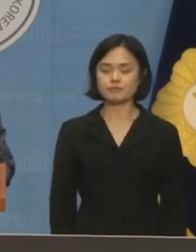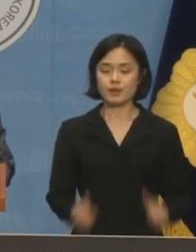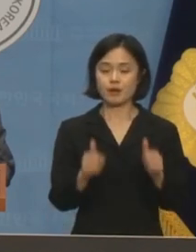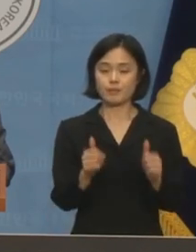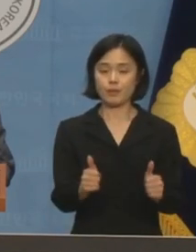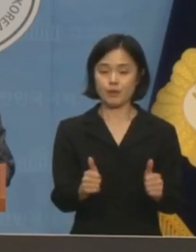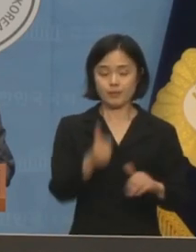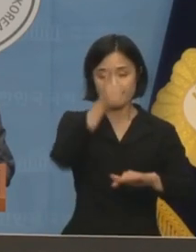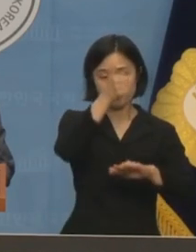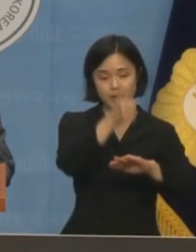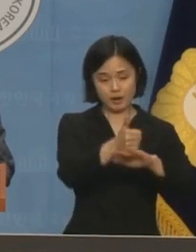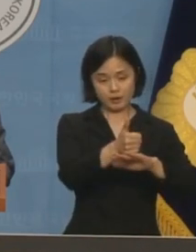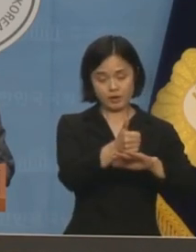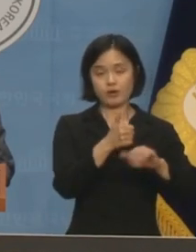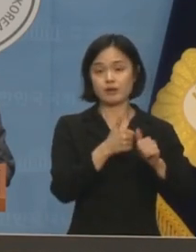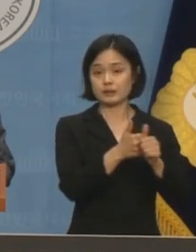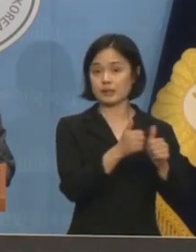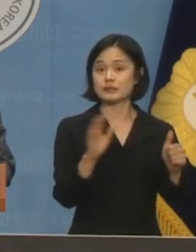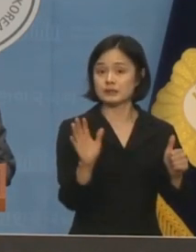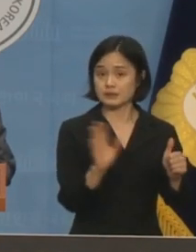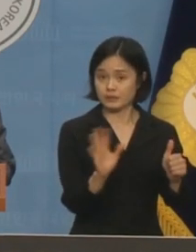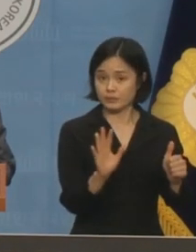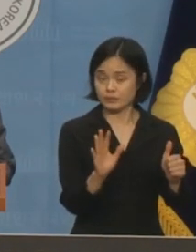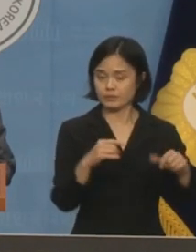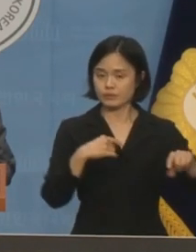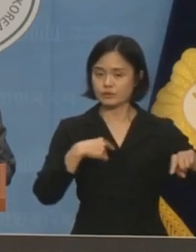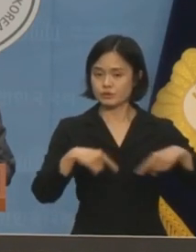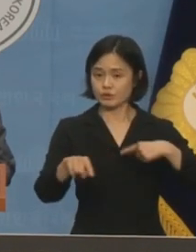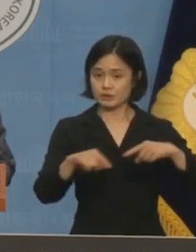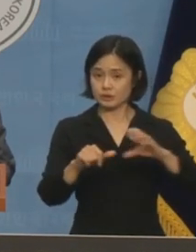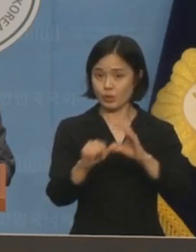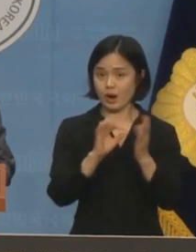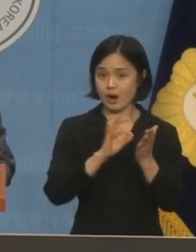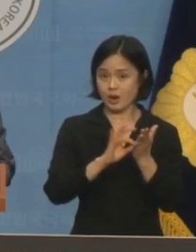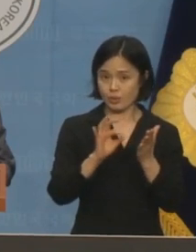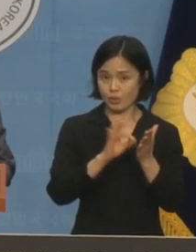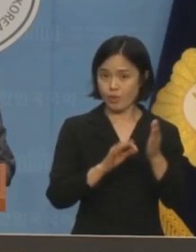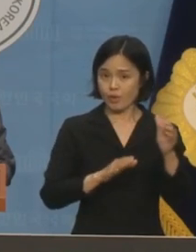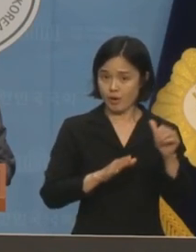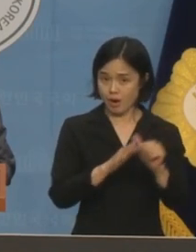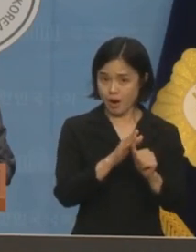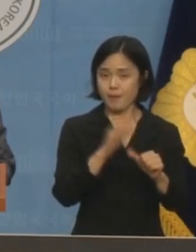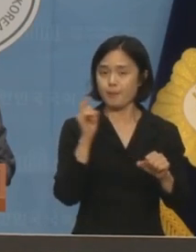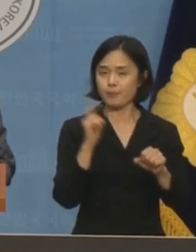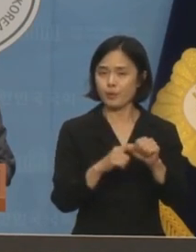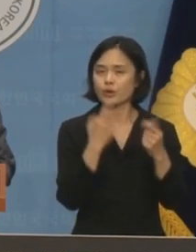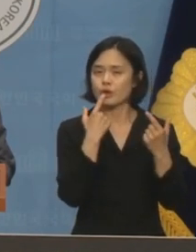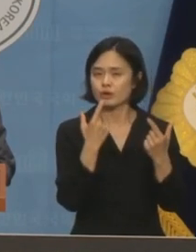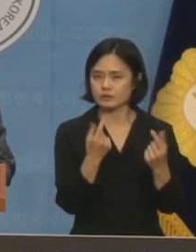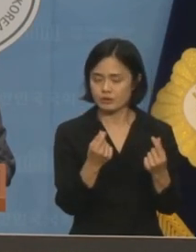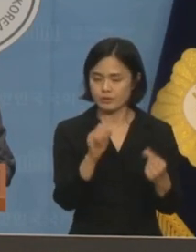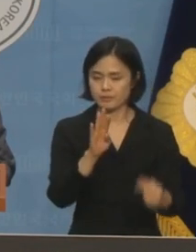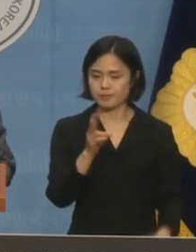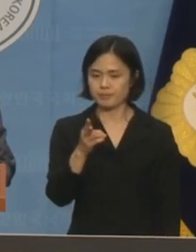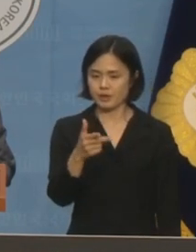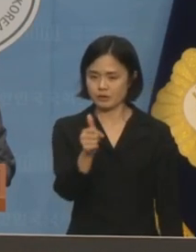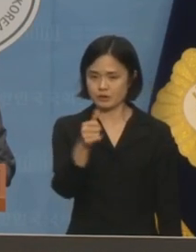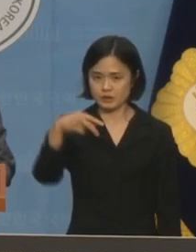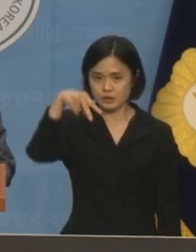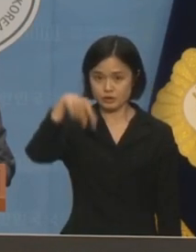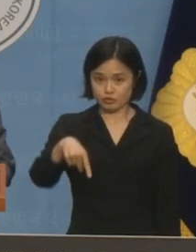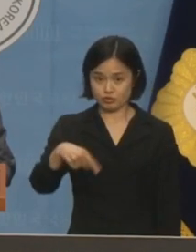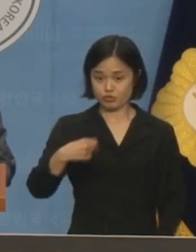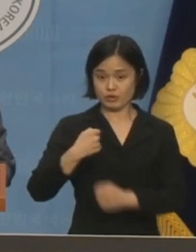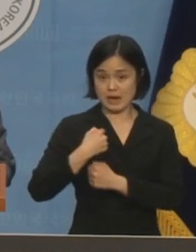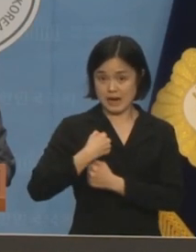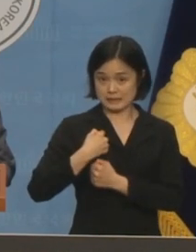않고 일방적으로 정치행위로 변희수 하사에 대한 이러한 순직 결정이